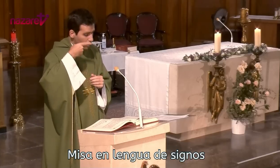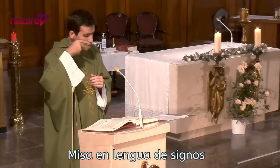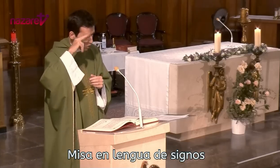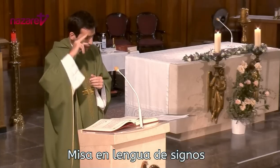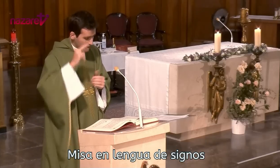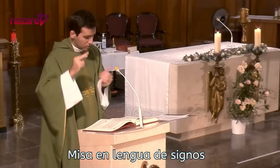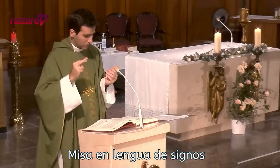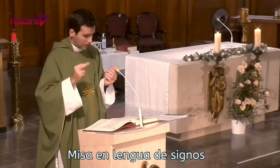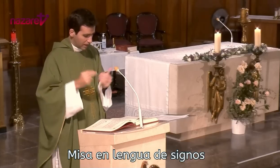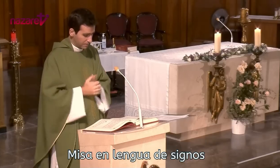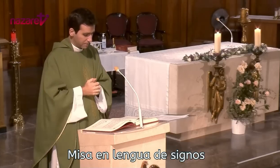con astucia.